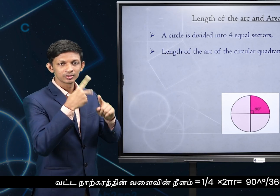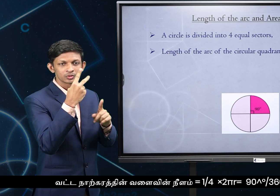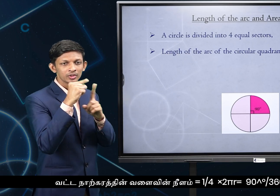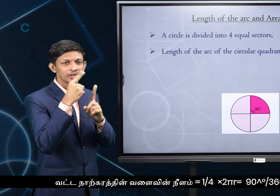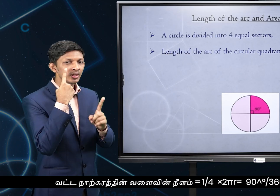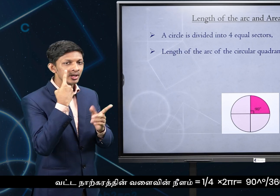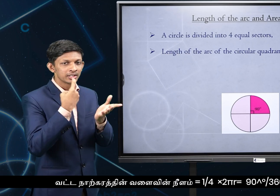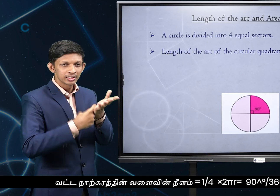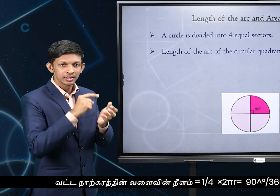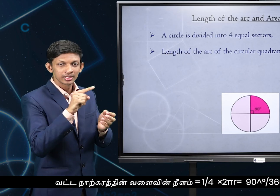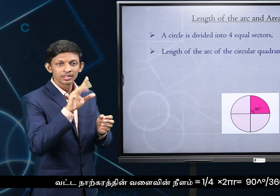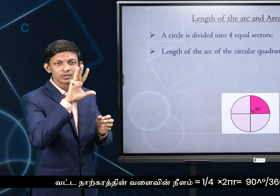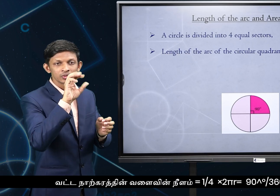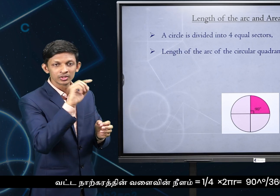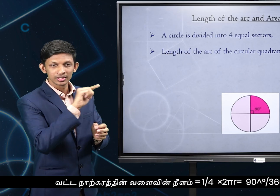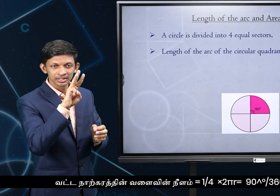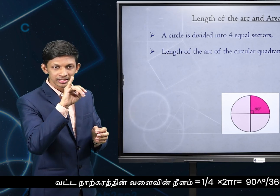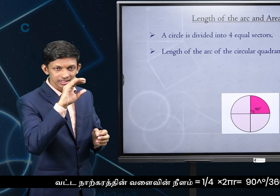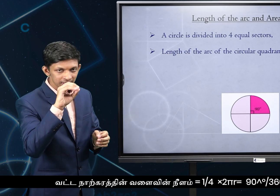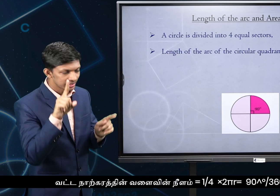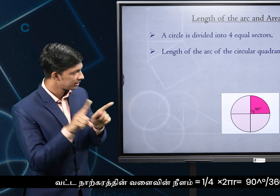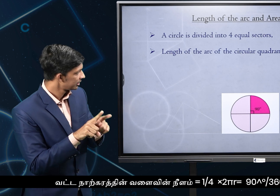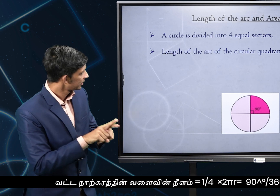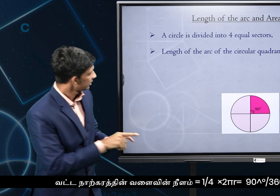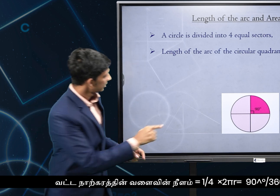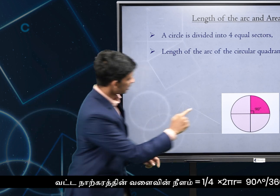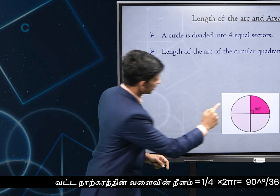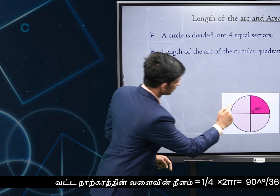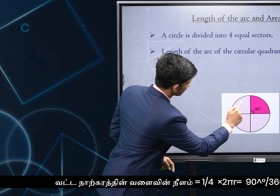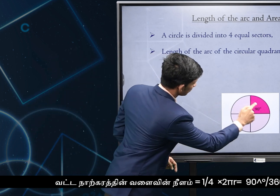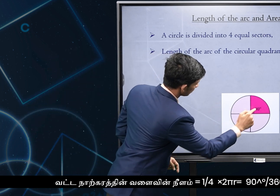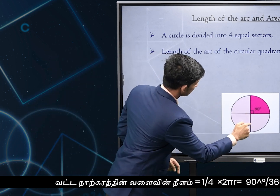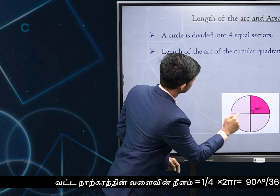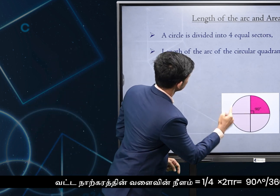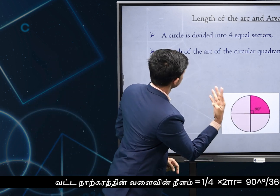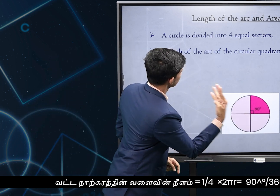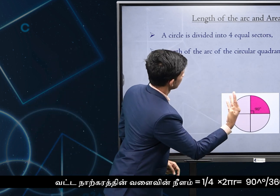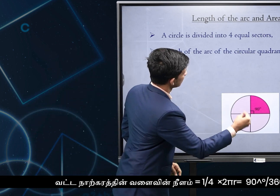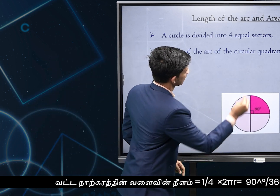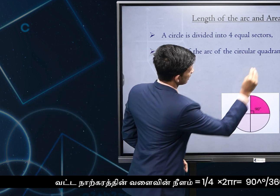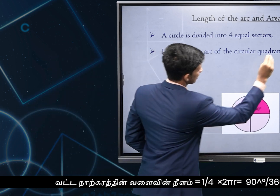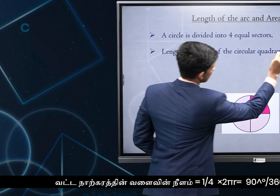நீளம் ஈடு 1/4 பெருக்கல் 2 பை ஆர் ஈடு 90°